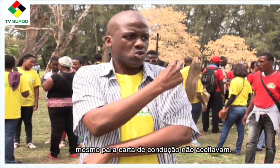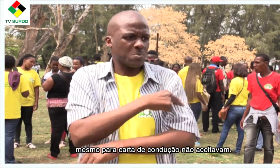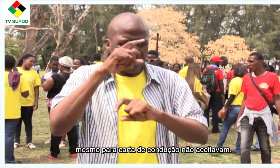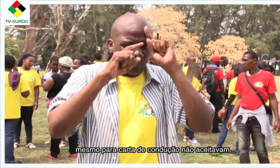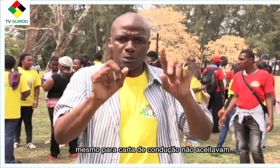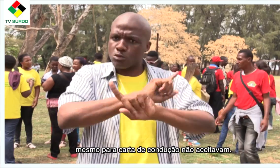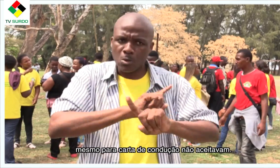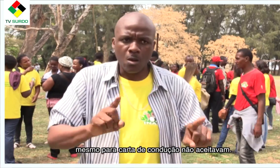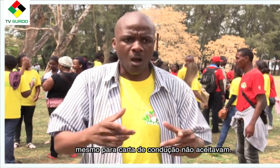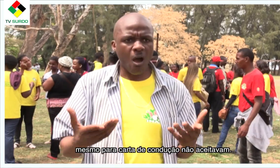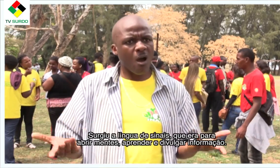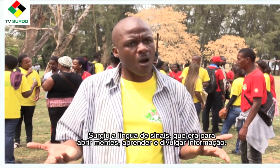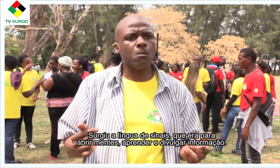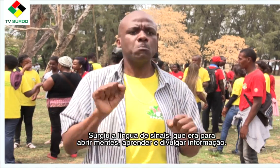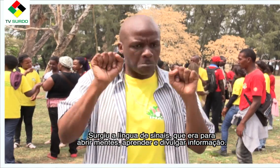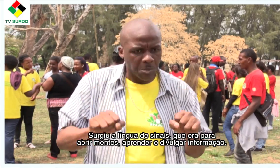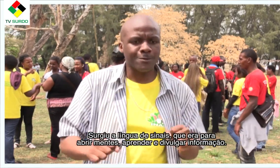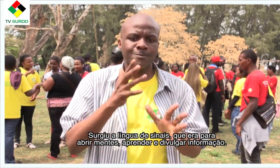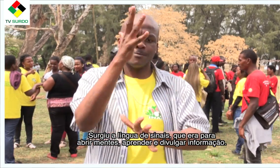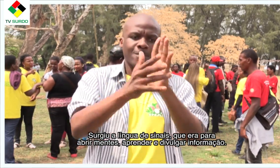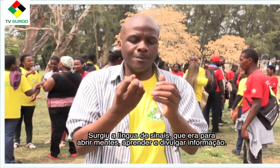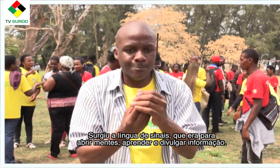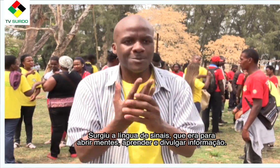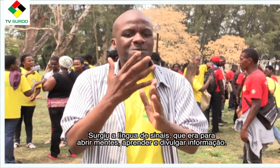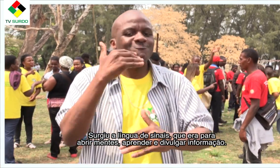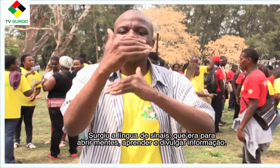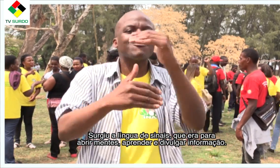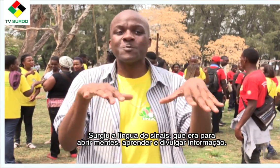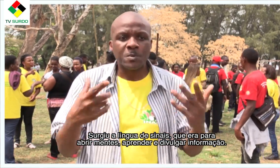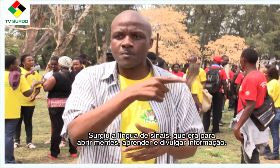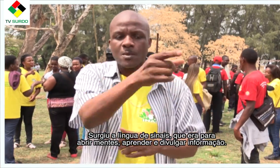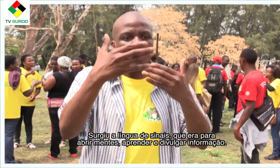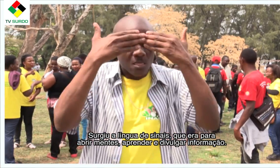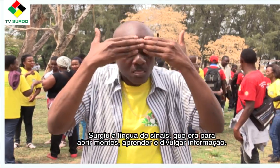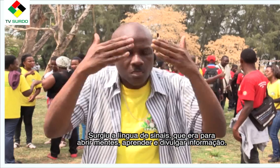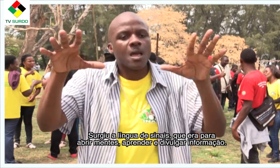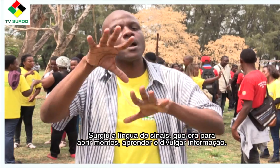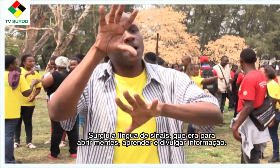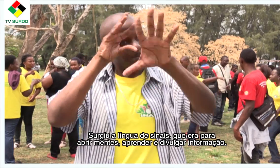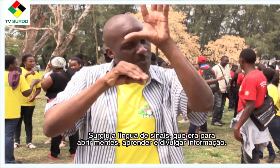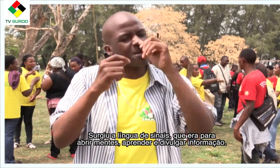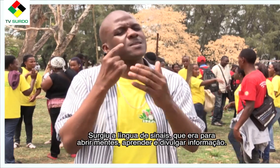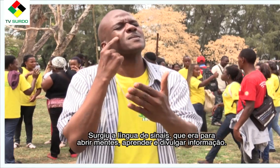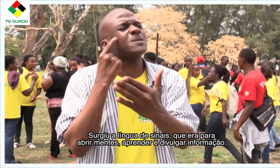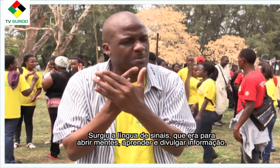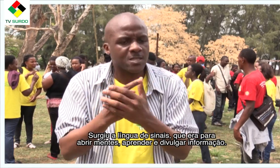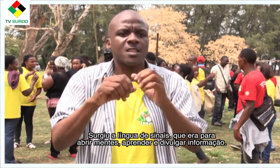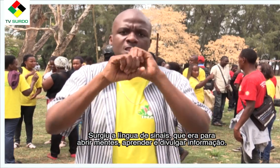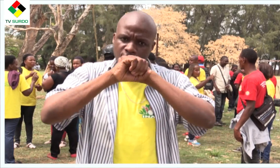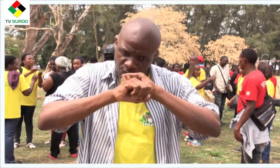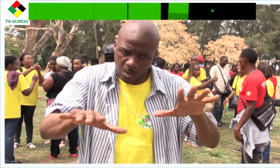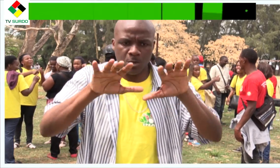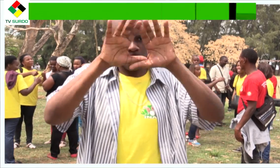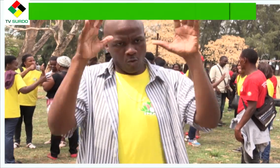Mesmo para carta de condução, não aceitava. Surgiu língua de sinais, que era para abrir as mentes, aprender